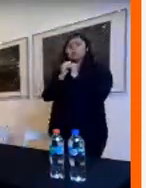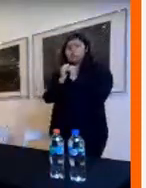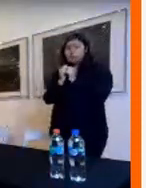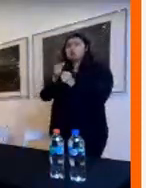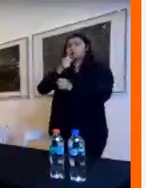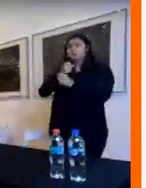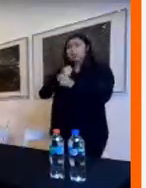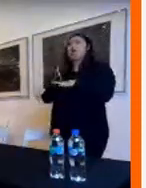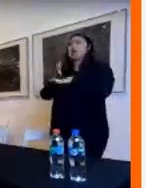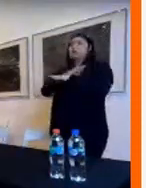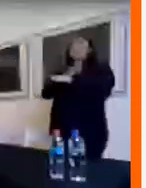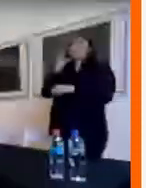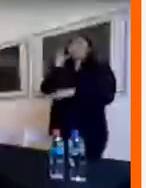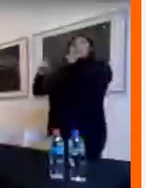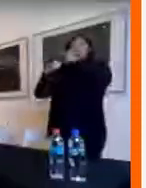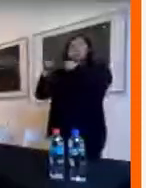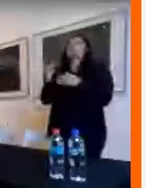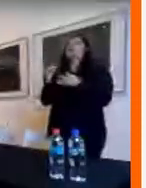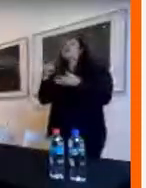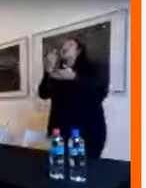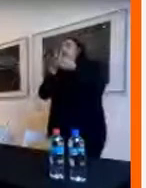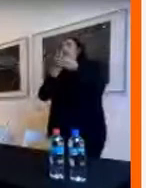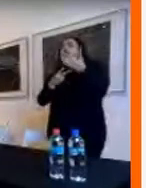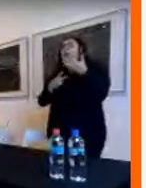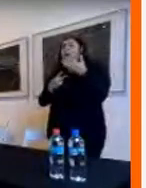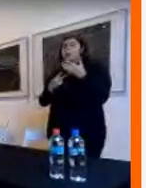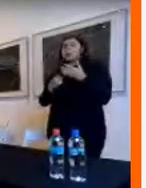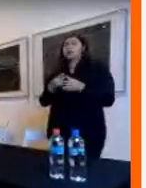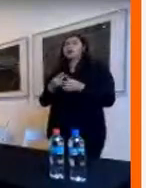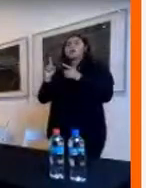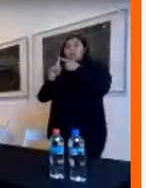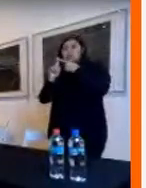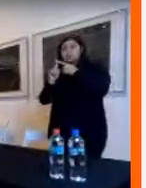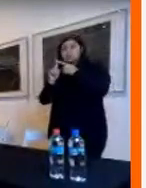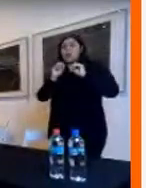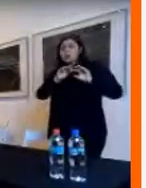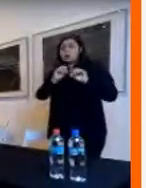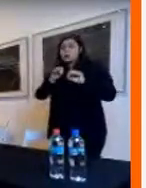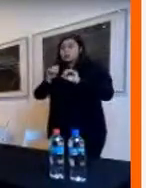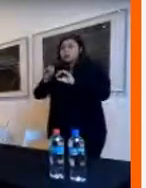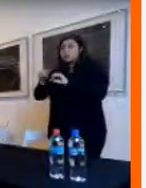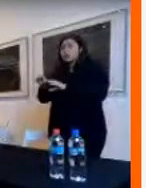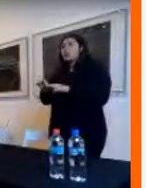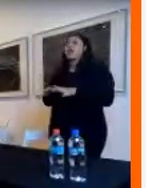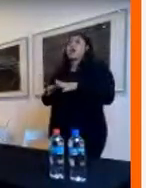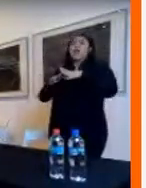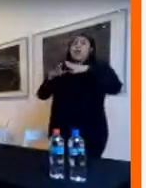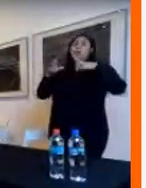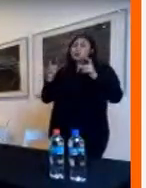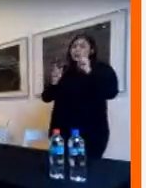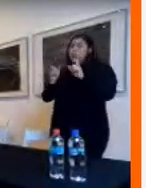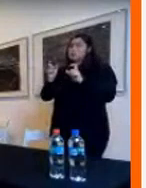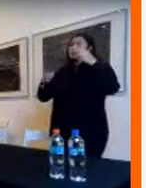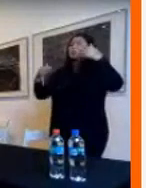del arte, ya participamos en algunas actividades de museo, los capacitamos, tenemos, capacitamos a muchos de los practicantes que